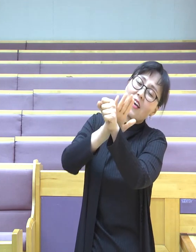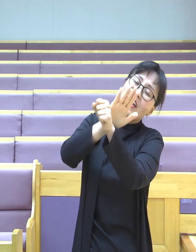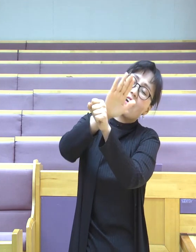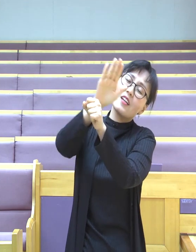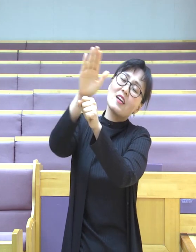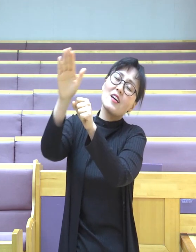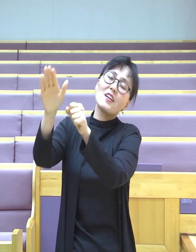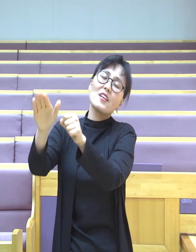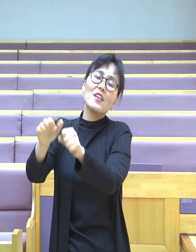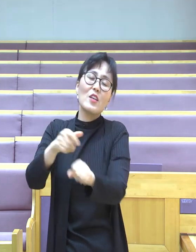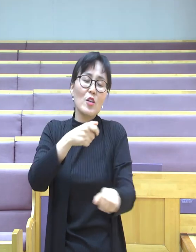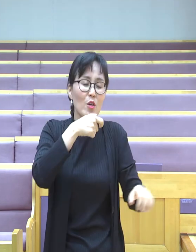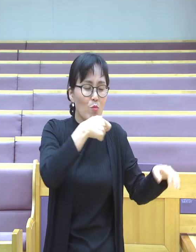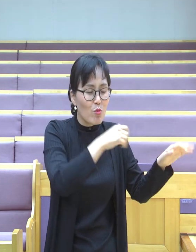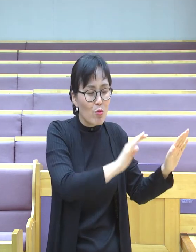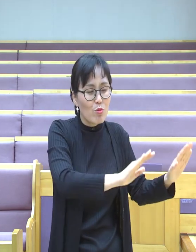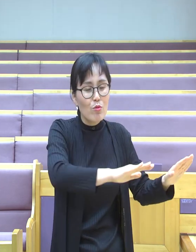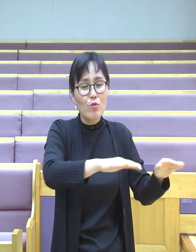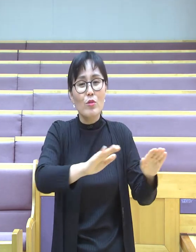사랑의